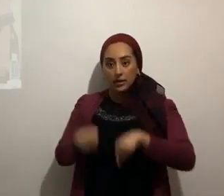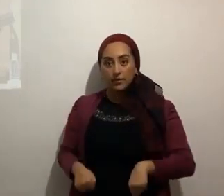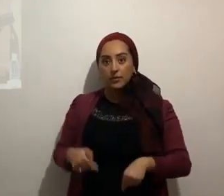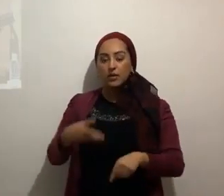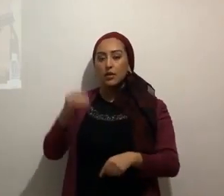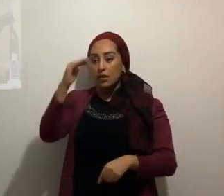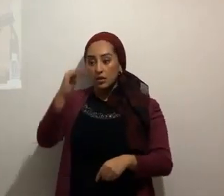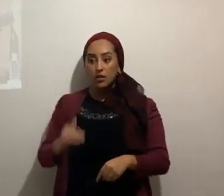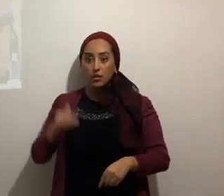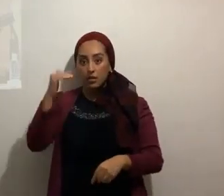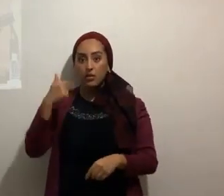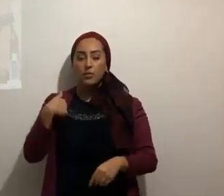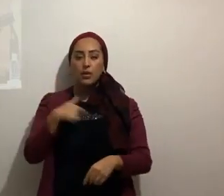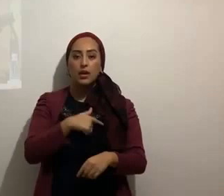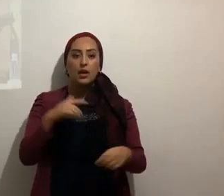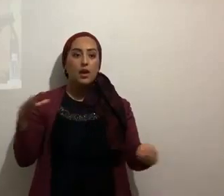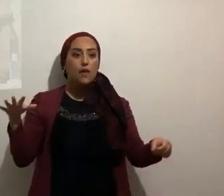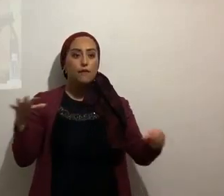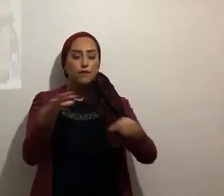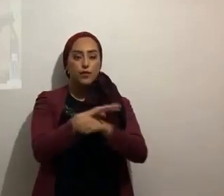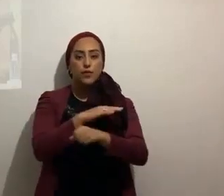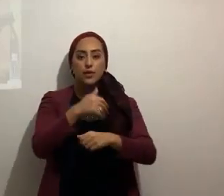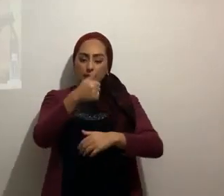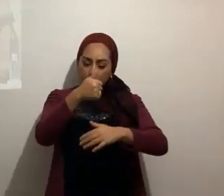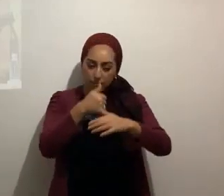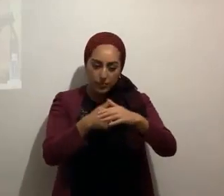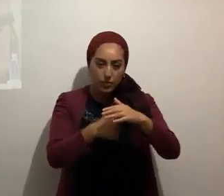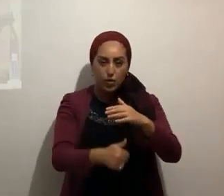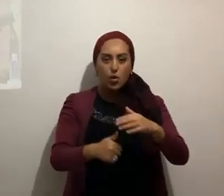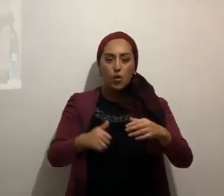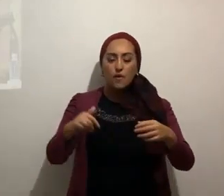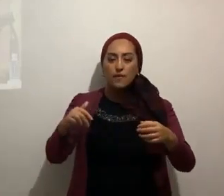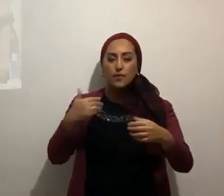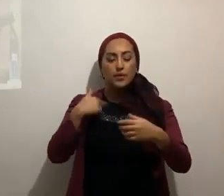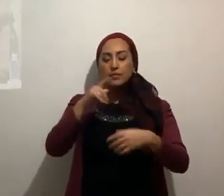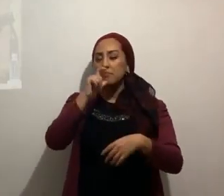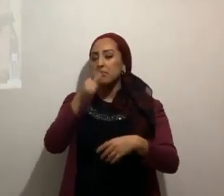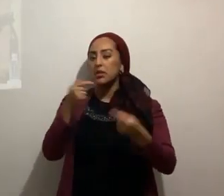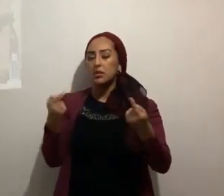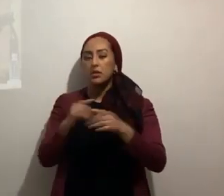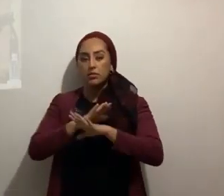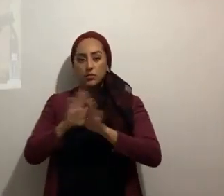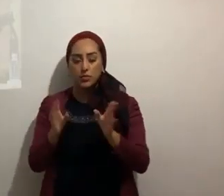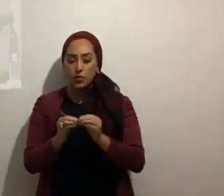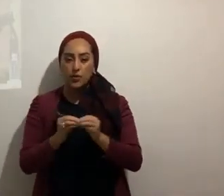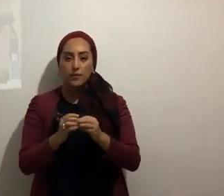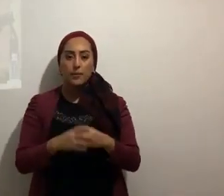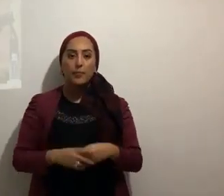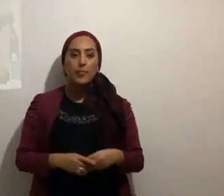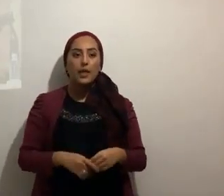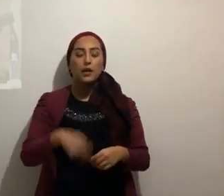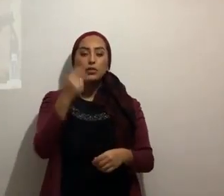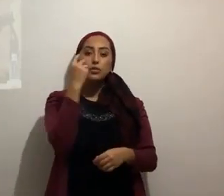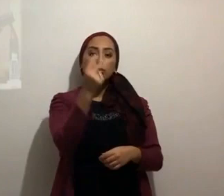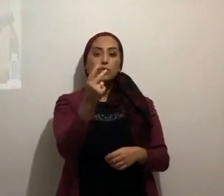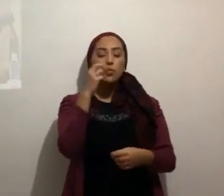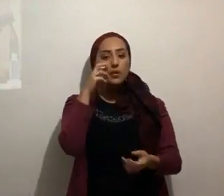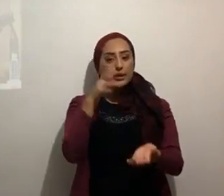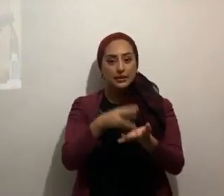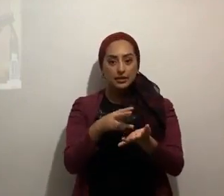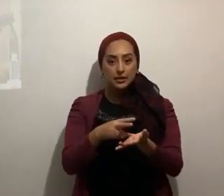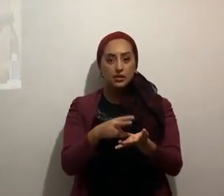porque estamos totalmente ya sumergidos en Él, no nos interesa pecar, entonces estos dos